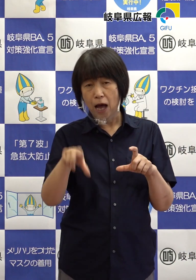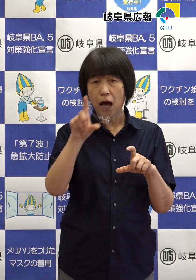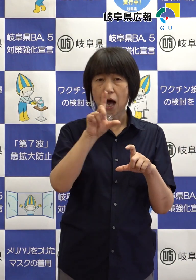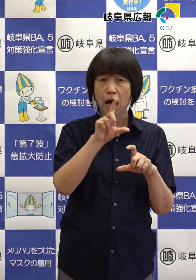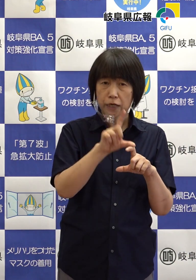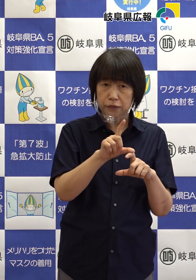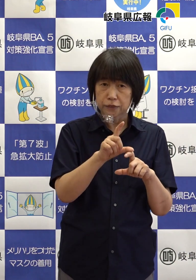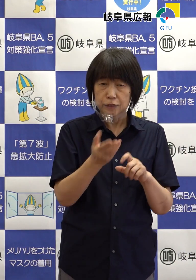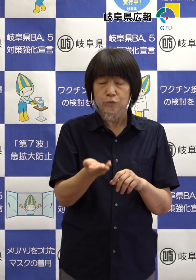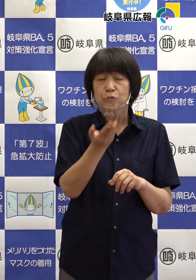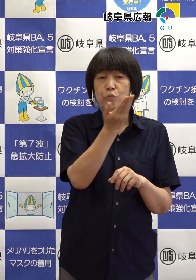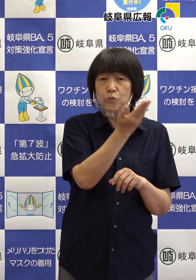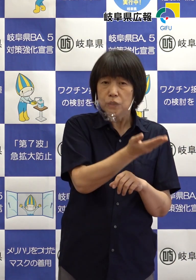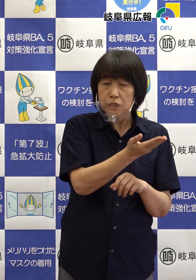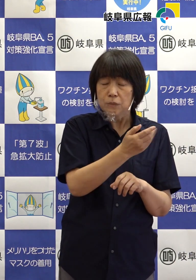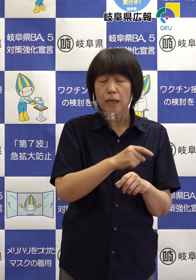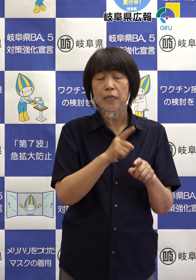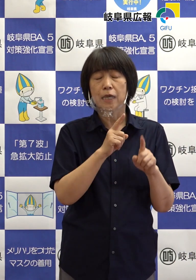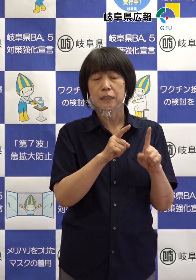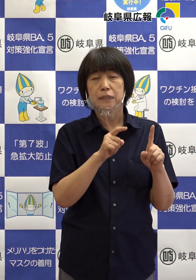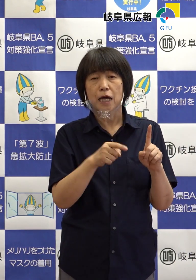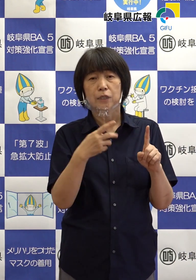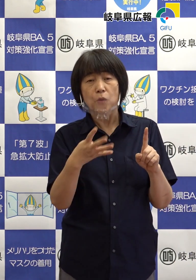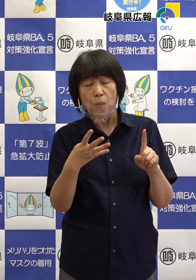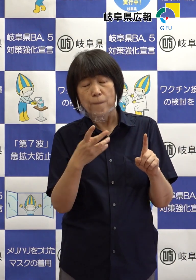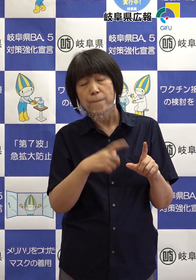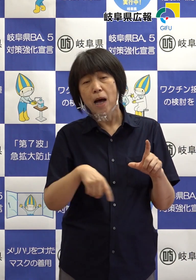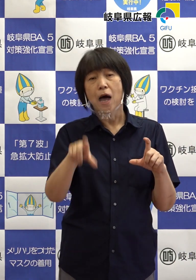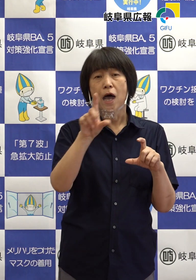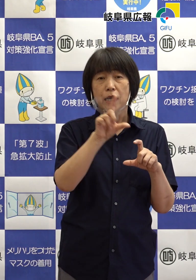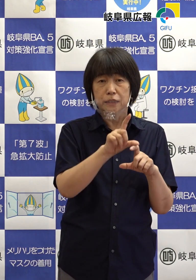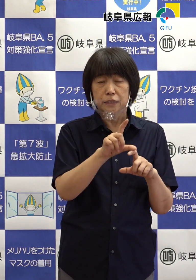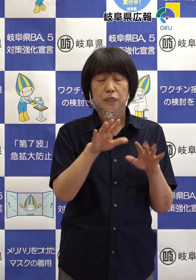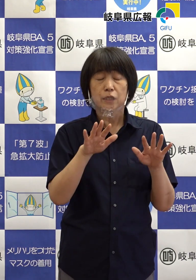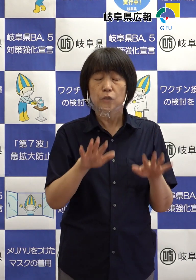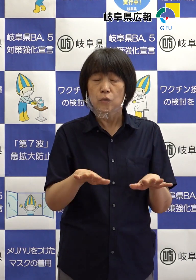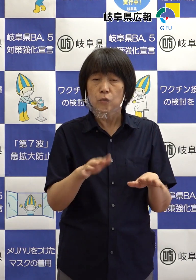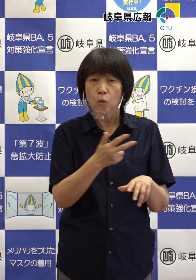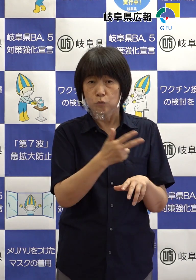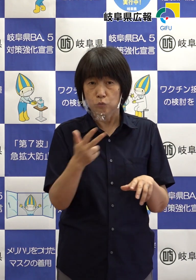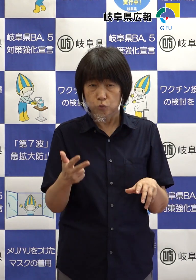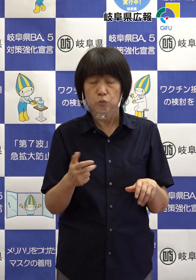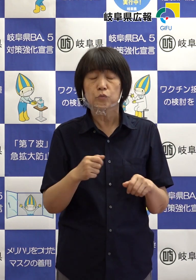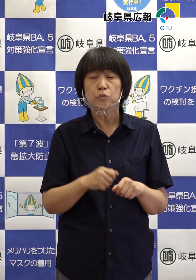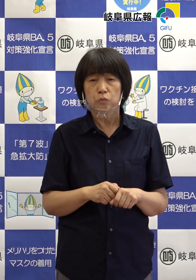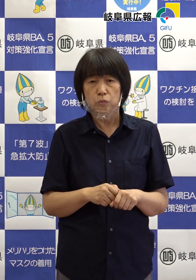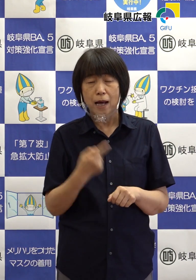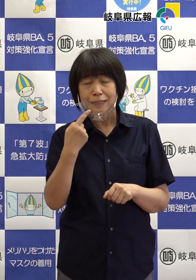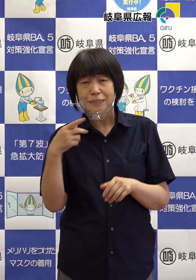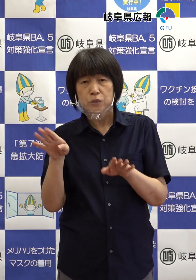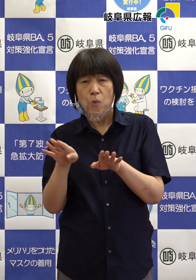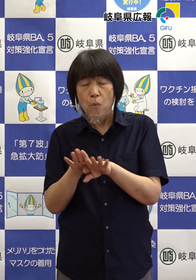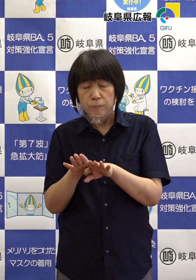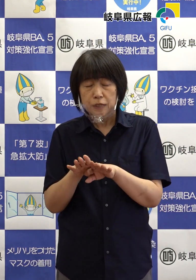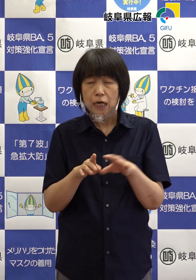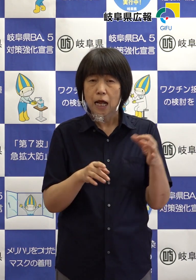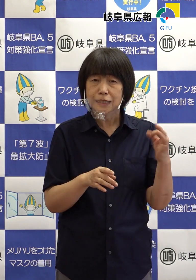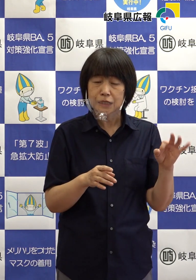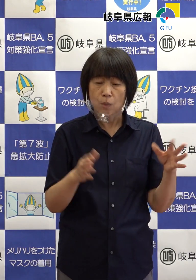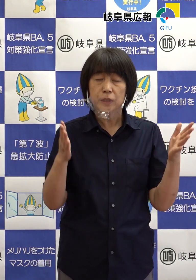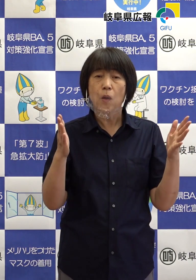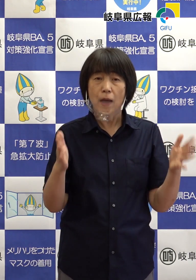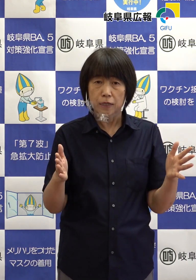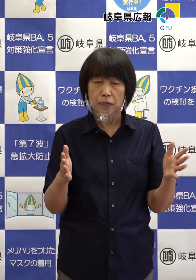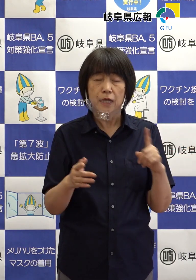さらに1.48倍増えました今週は今日までの金融系日よりから近年までをトータルしますと